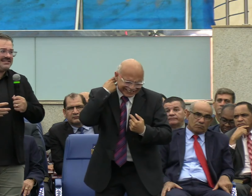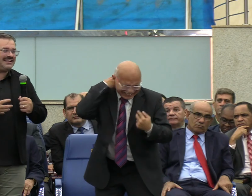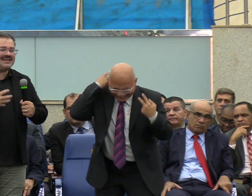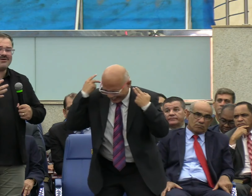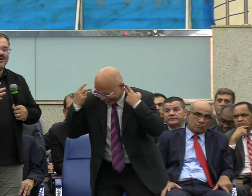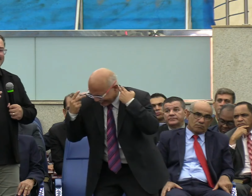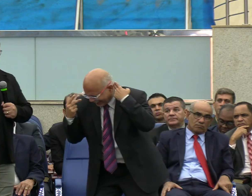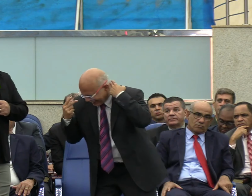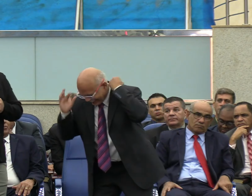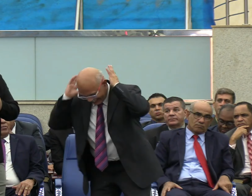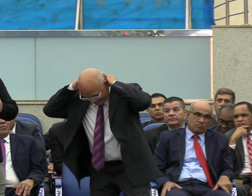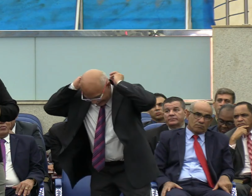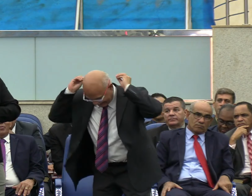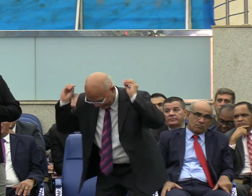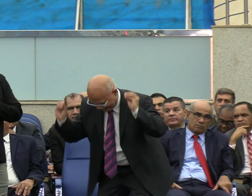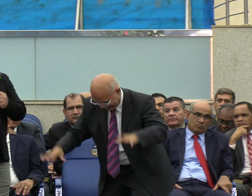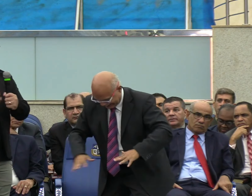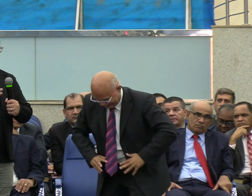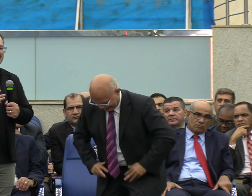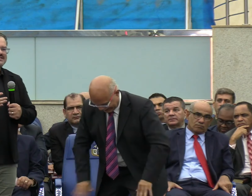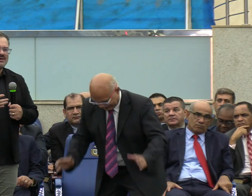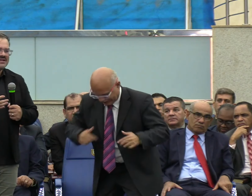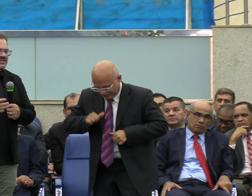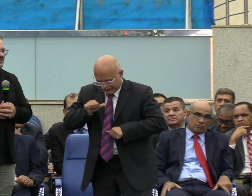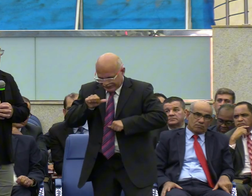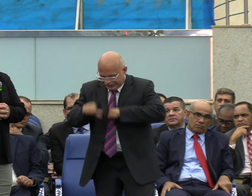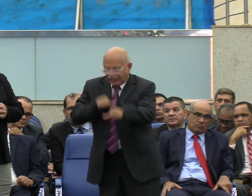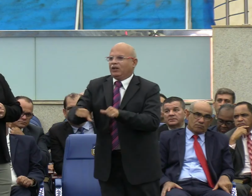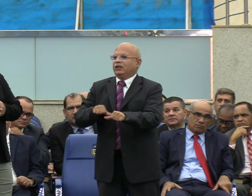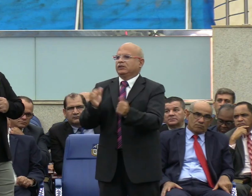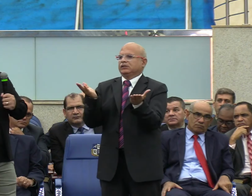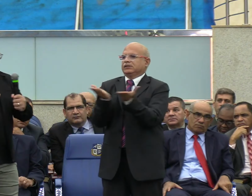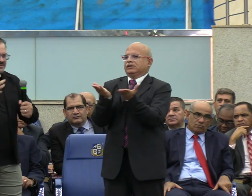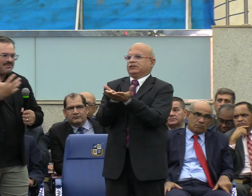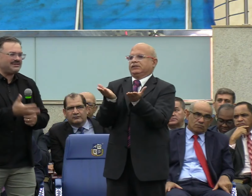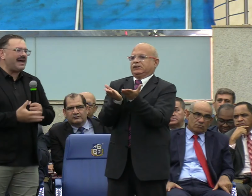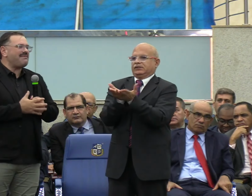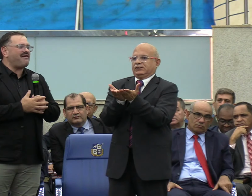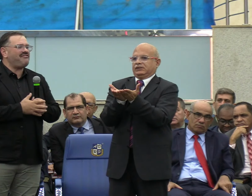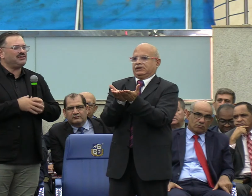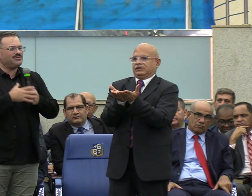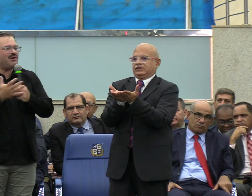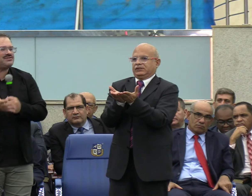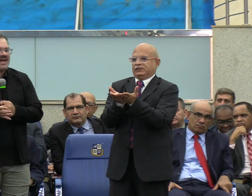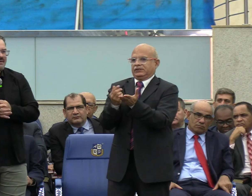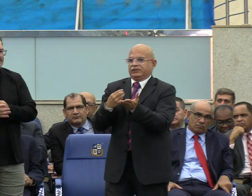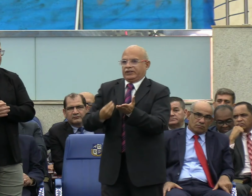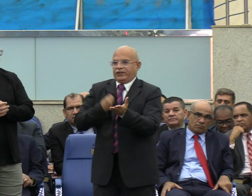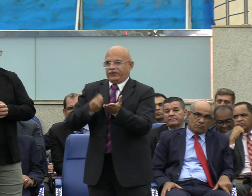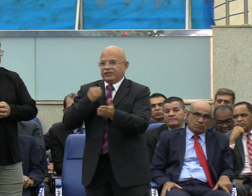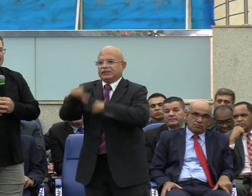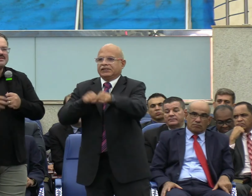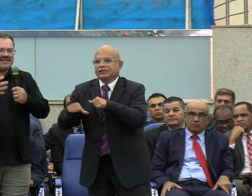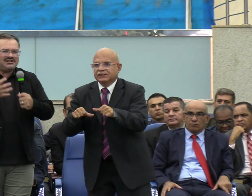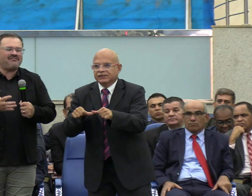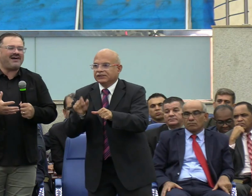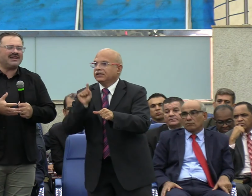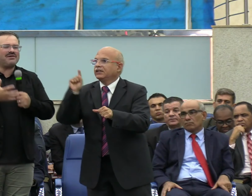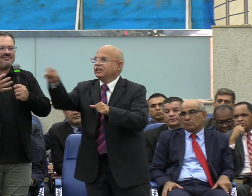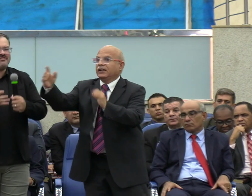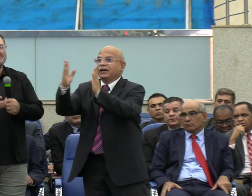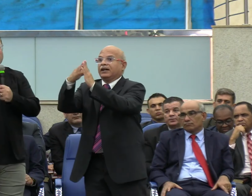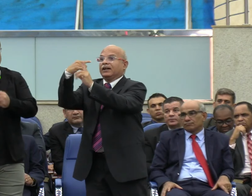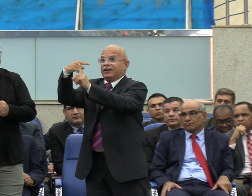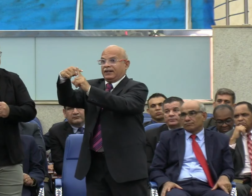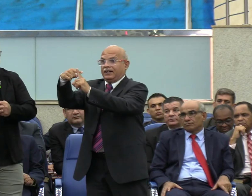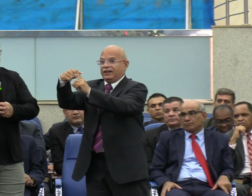partir dali agora, comecei um processo de restauração da minha vida, comecei a mudar a minha vida, os meus hábitos, e comecei de fato a